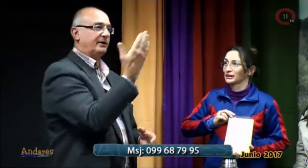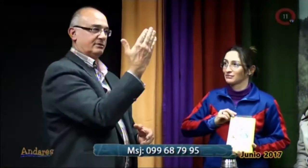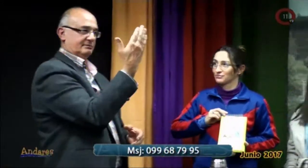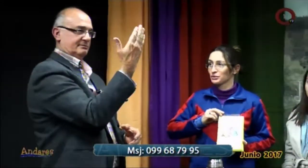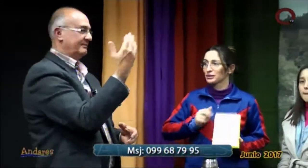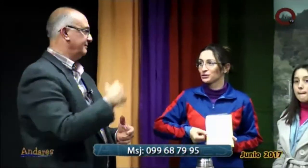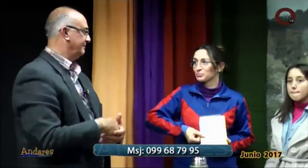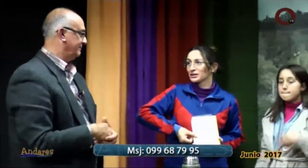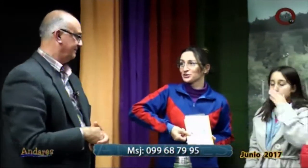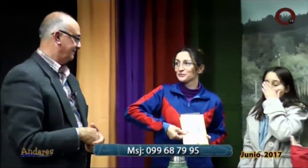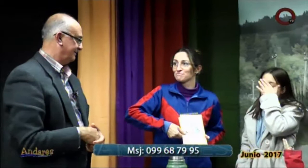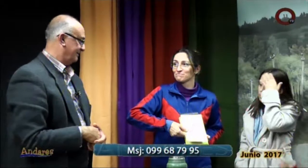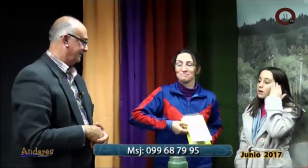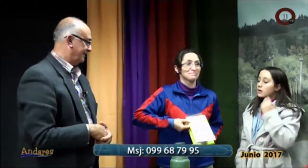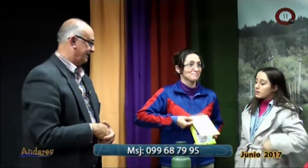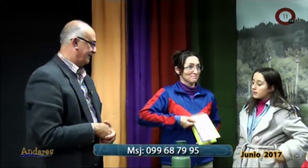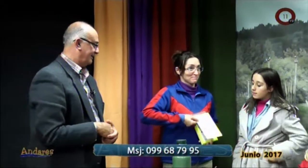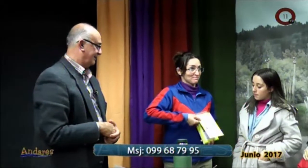Espejo Espejito, espejito